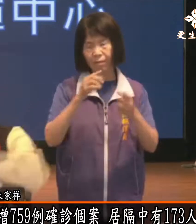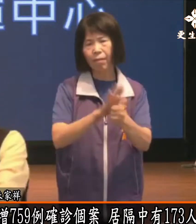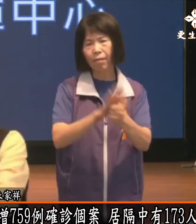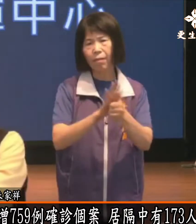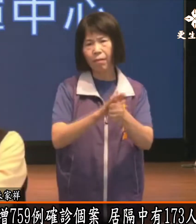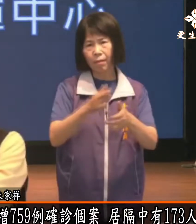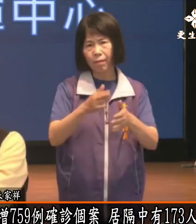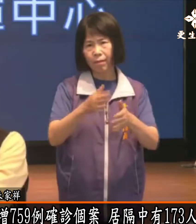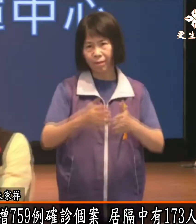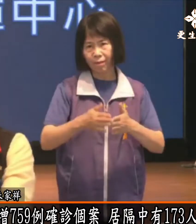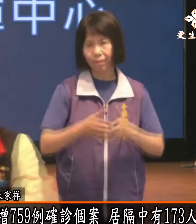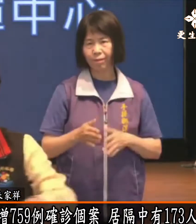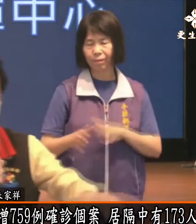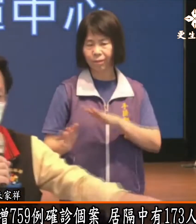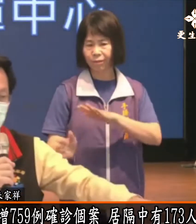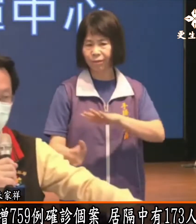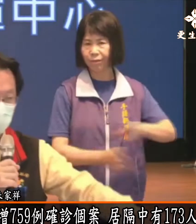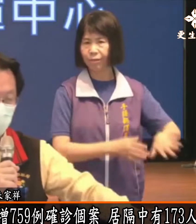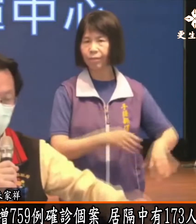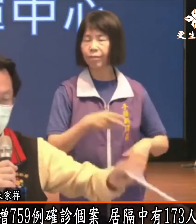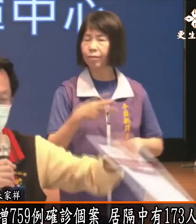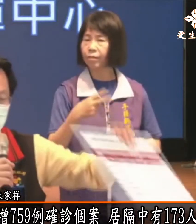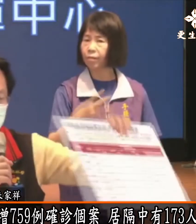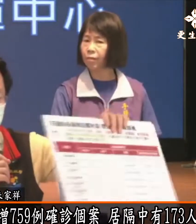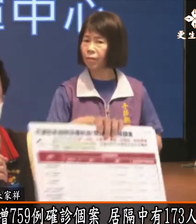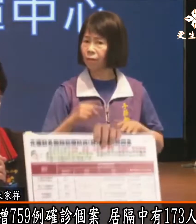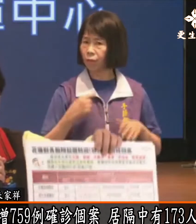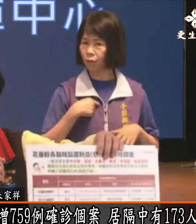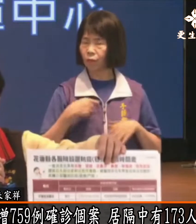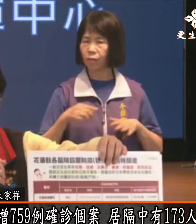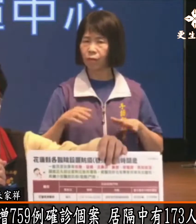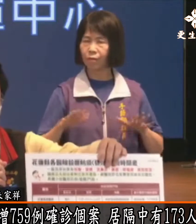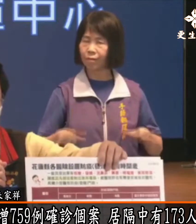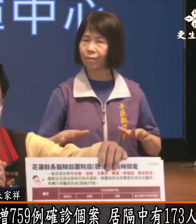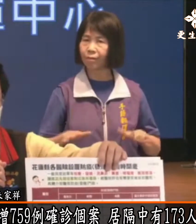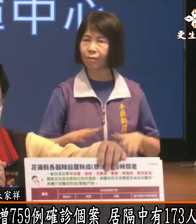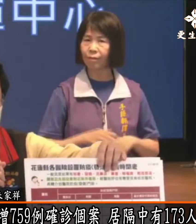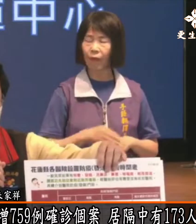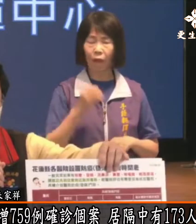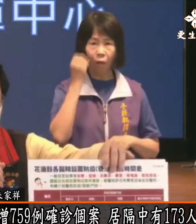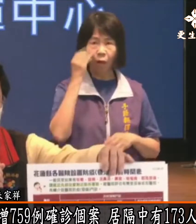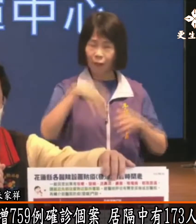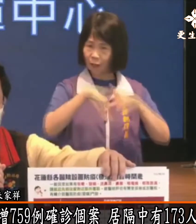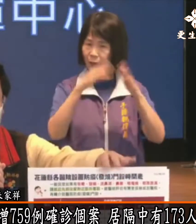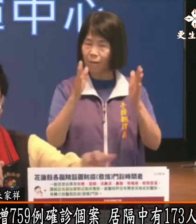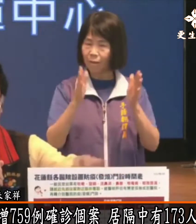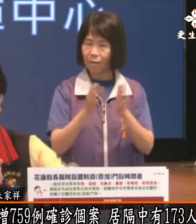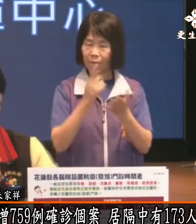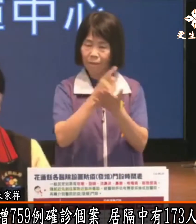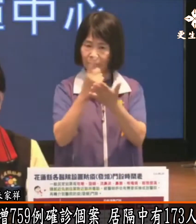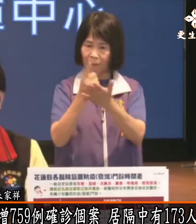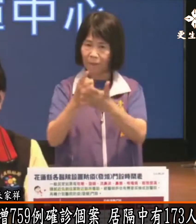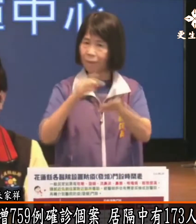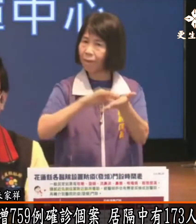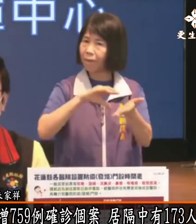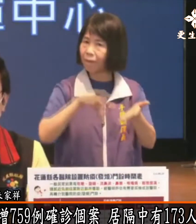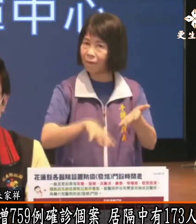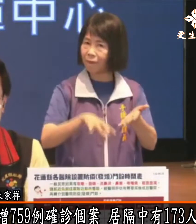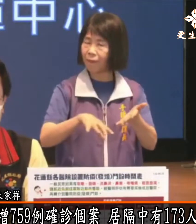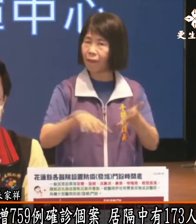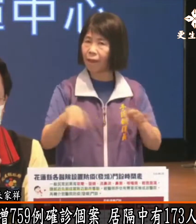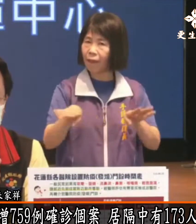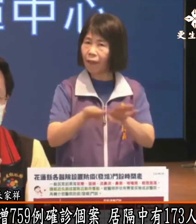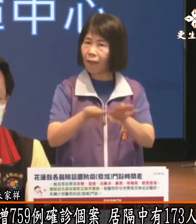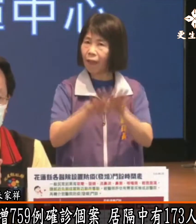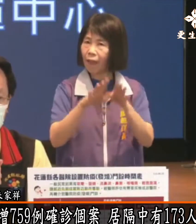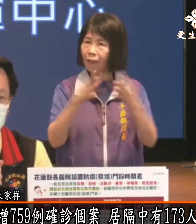花莲县各个医院其实已经开始设立所谓的防疫门诊，或称为发烧门诊。那